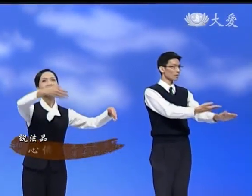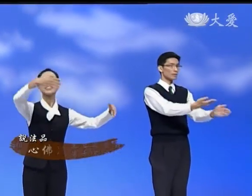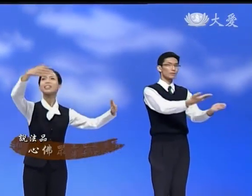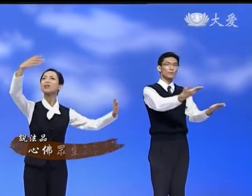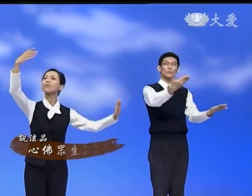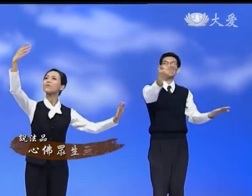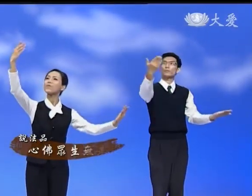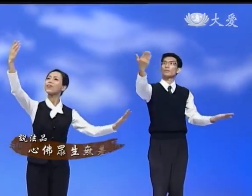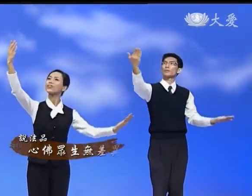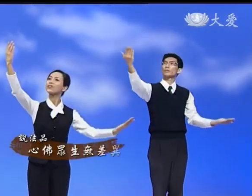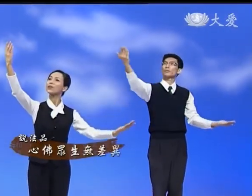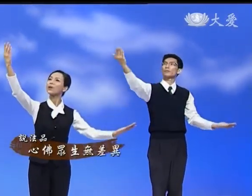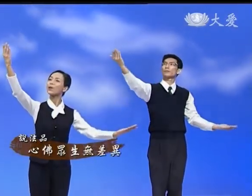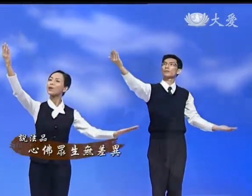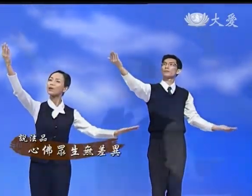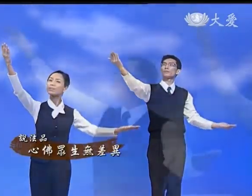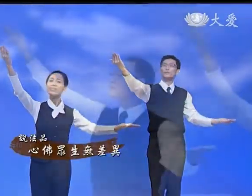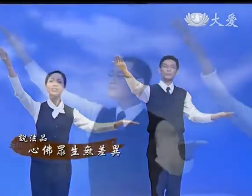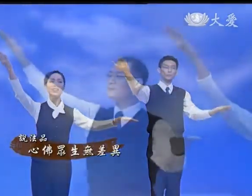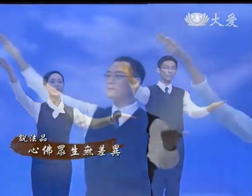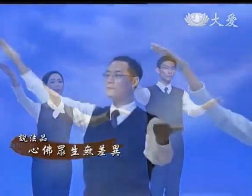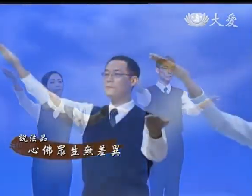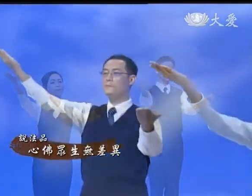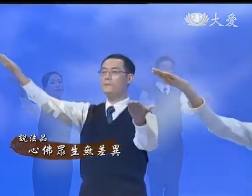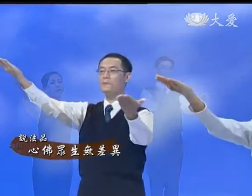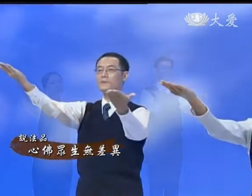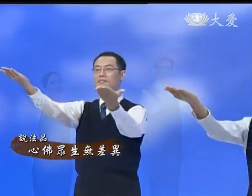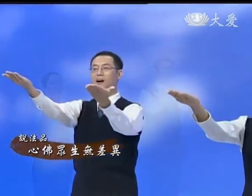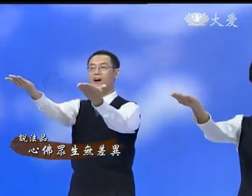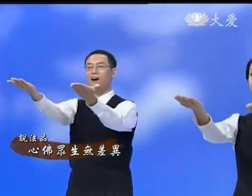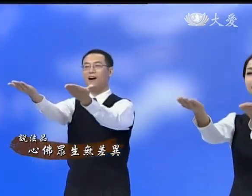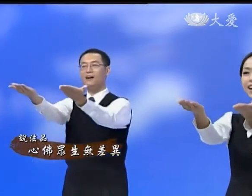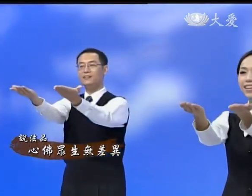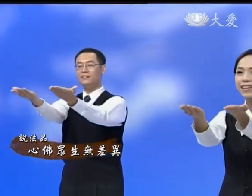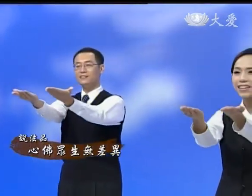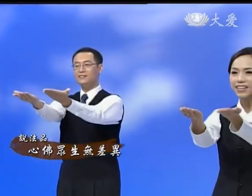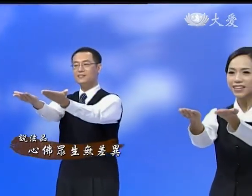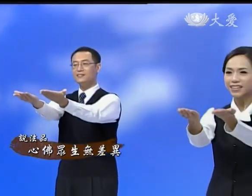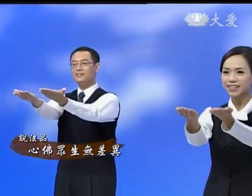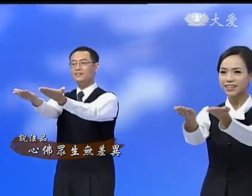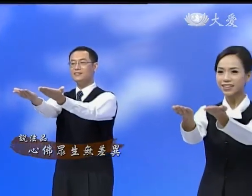信佛众生无差异。